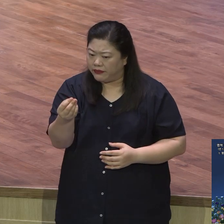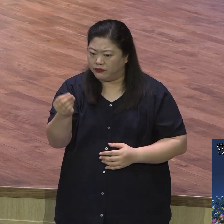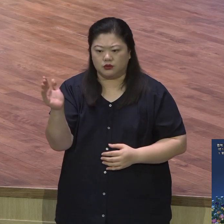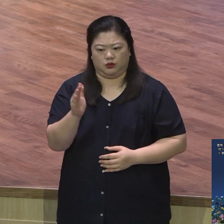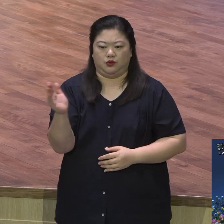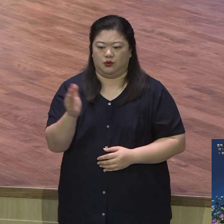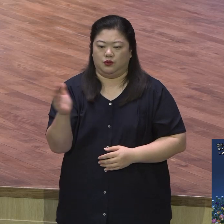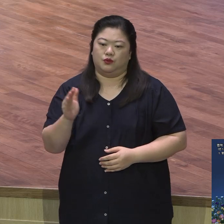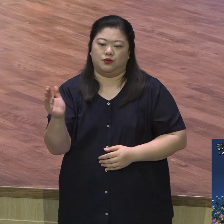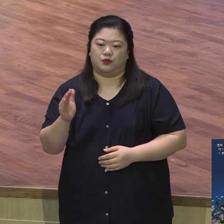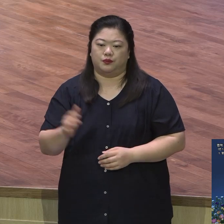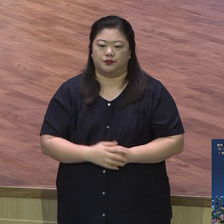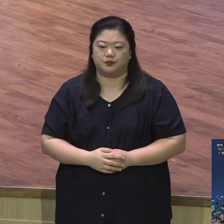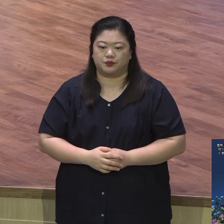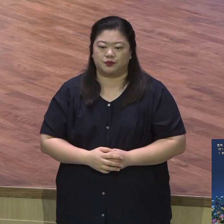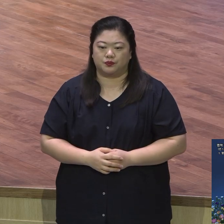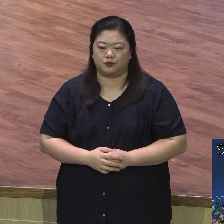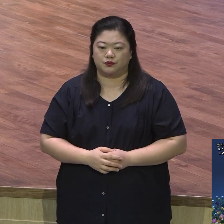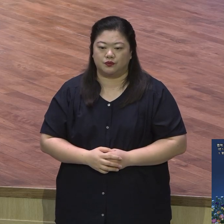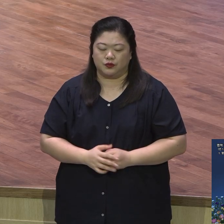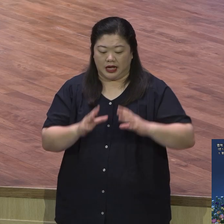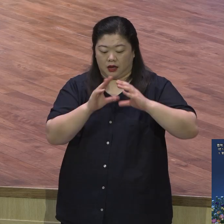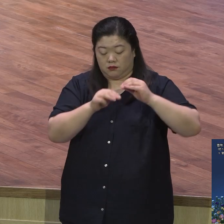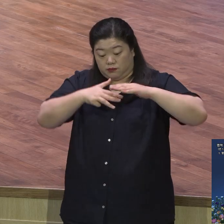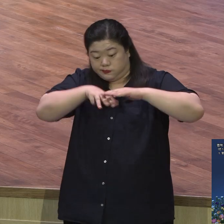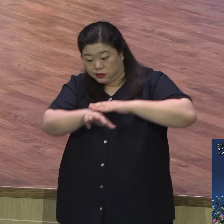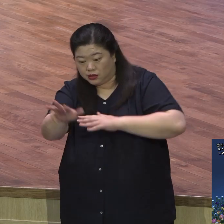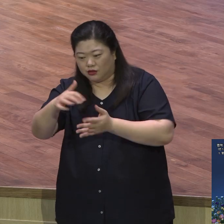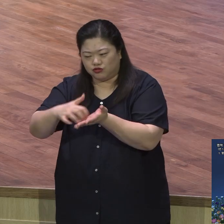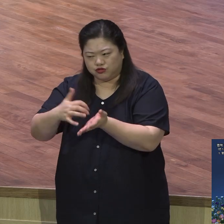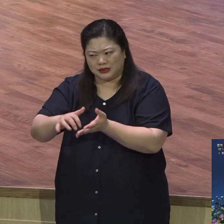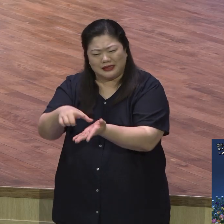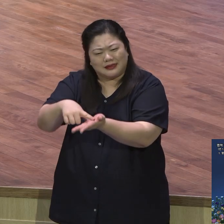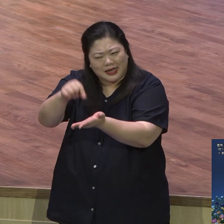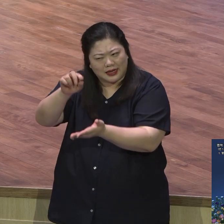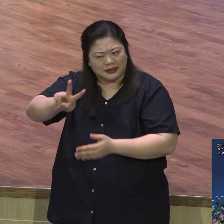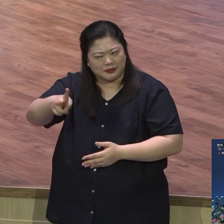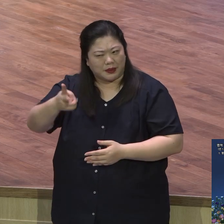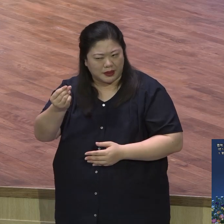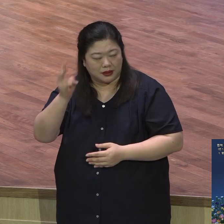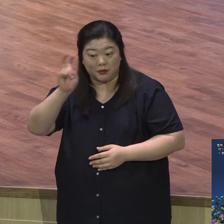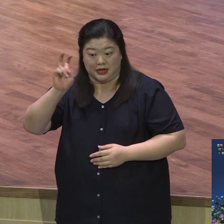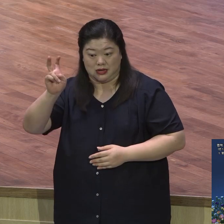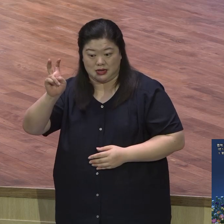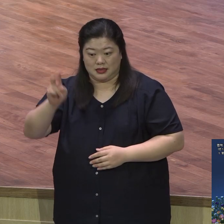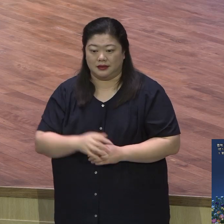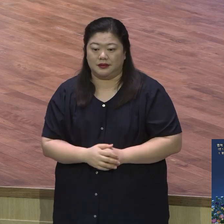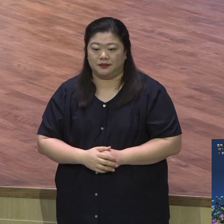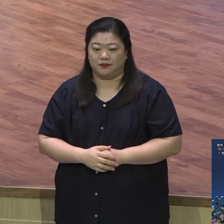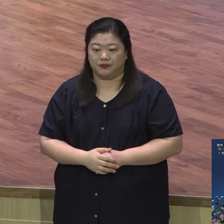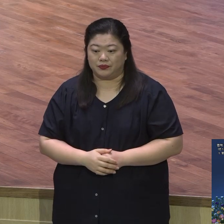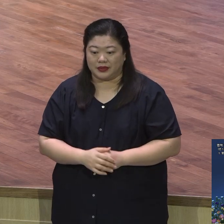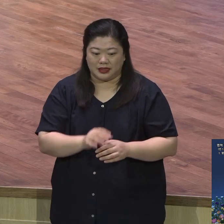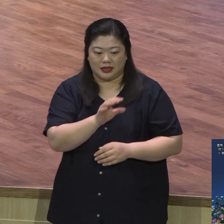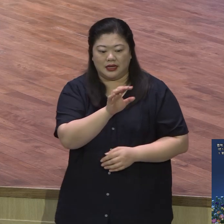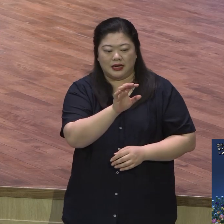된다. 200만 정도가 출애급을 한 거예요. 야곱 일가가 몇 명이었어요?